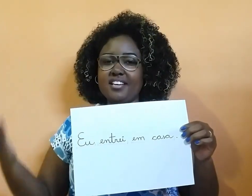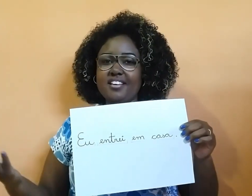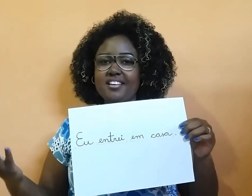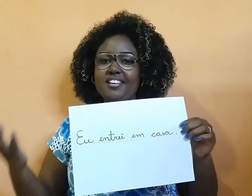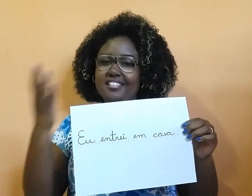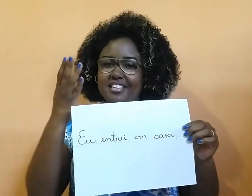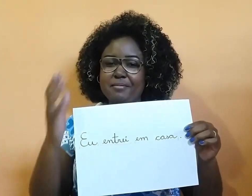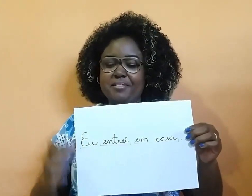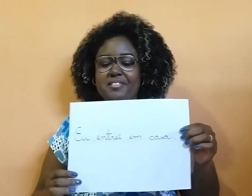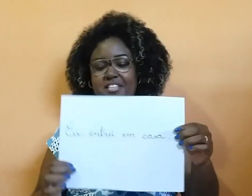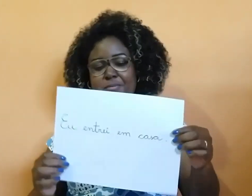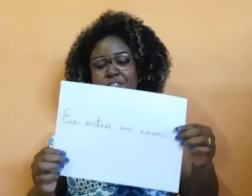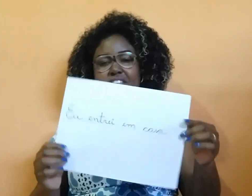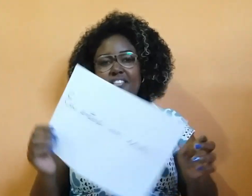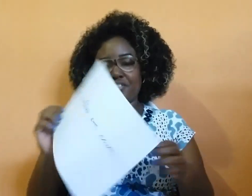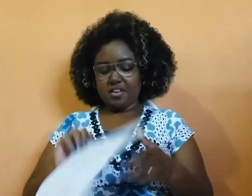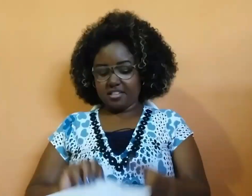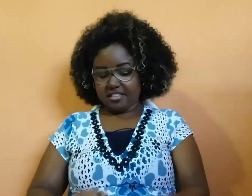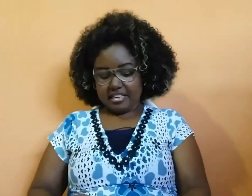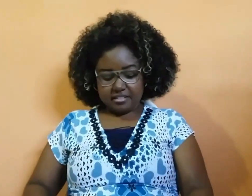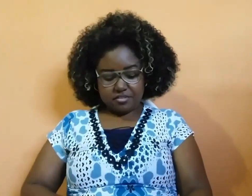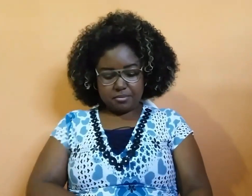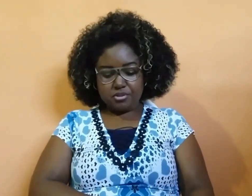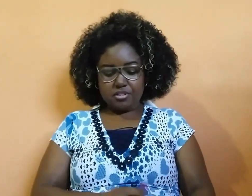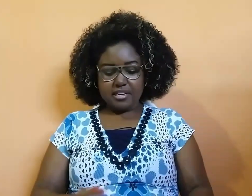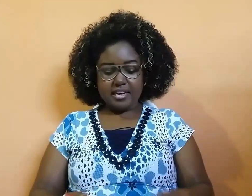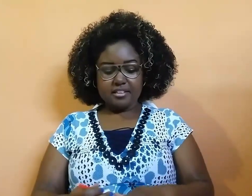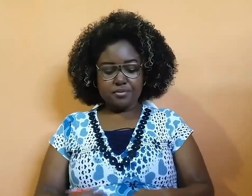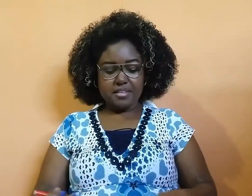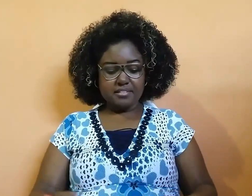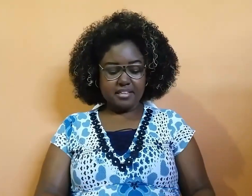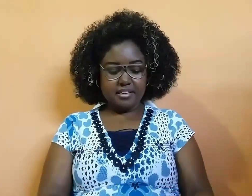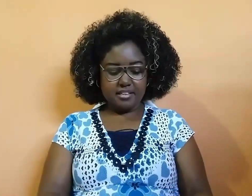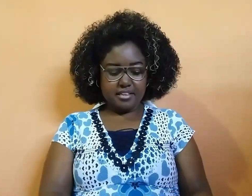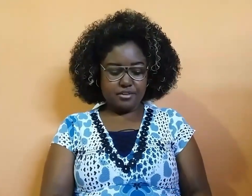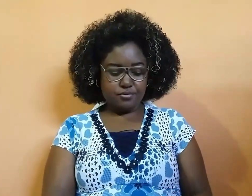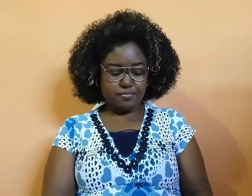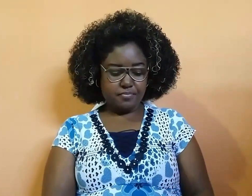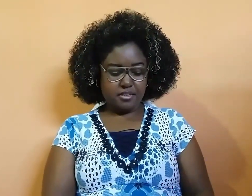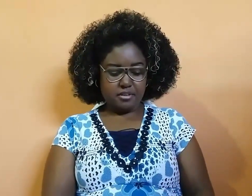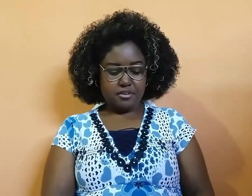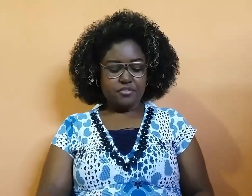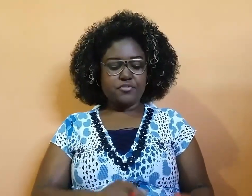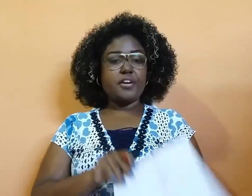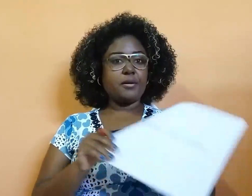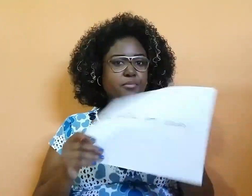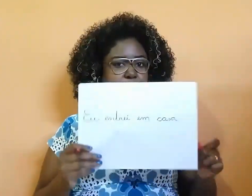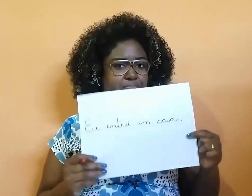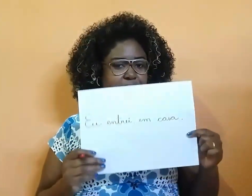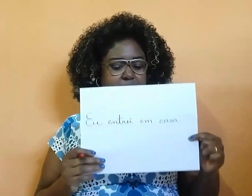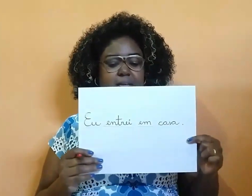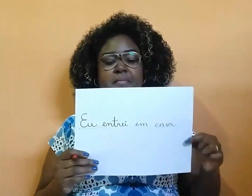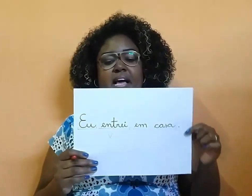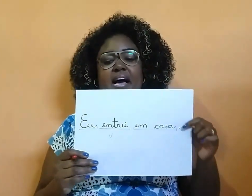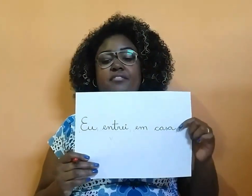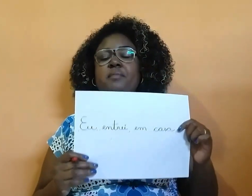treinar e me encantei espanhola municipal então vamos colocar aqui não entrei que é um velho né aí